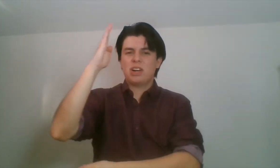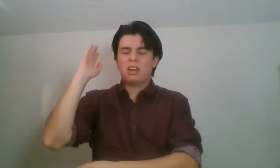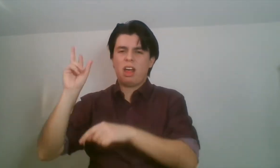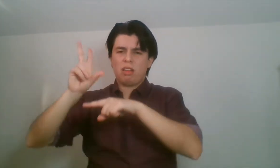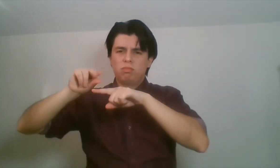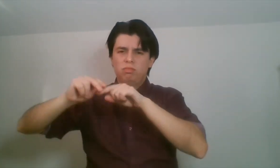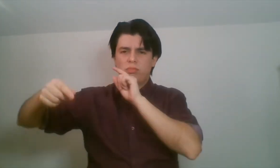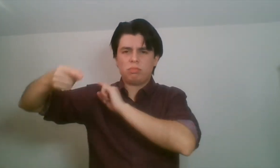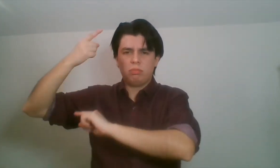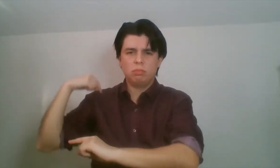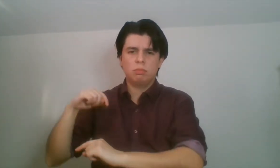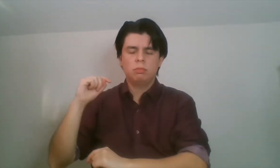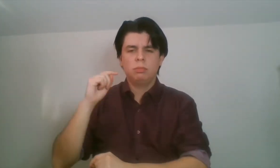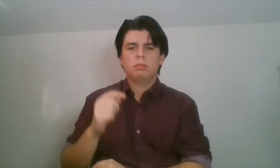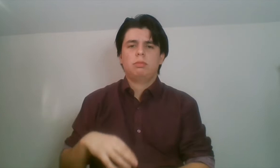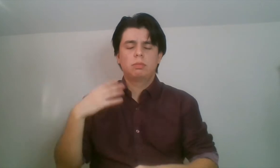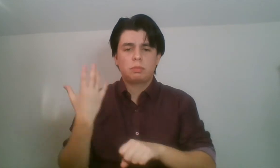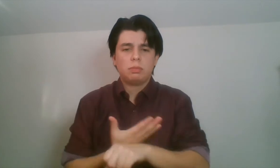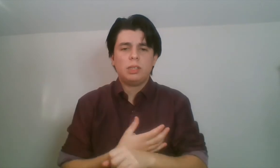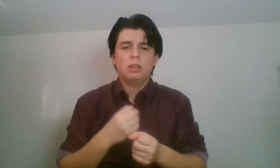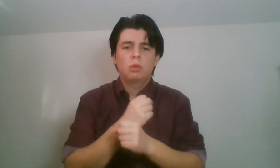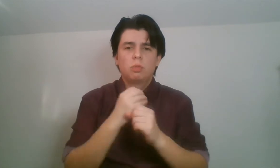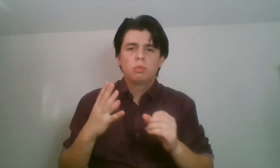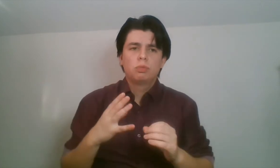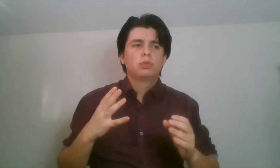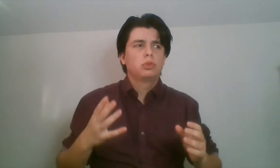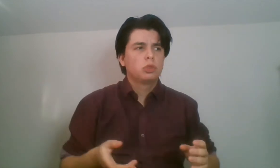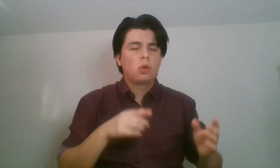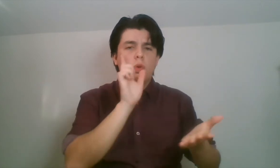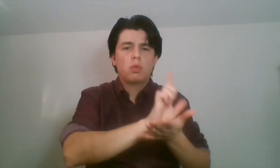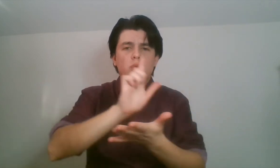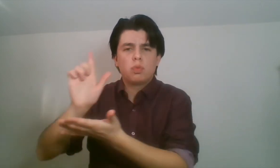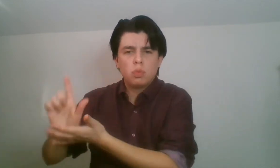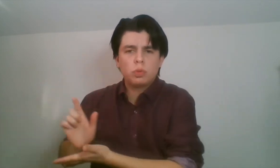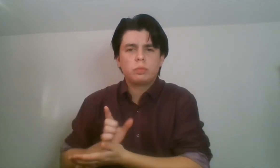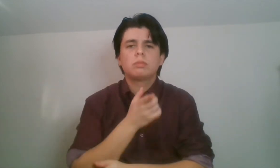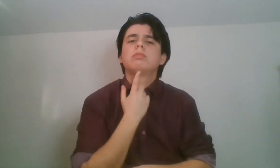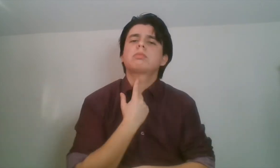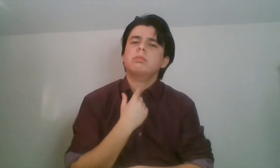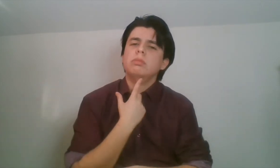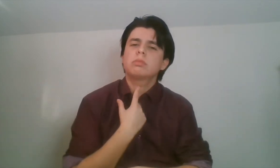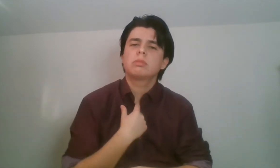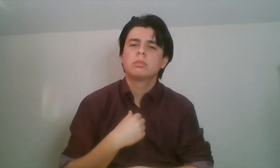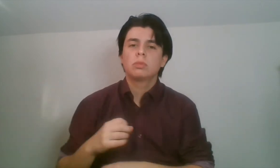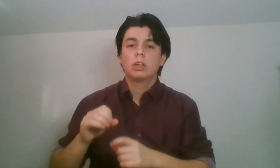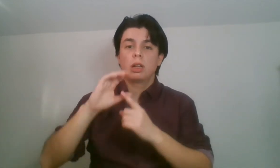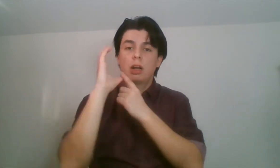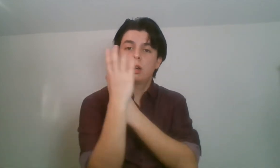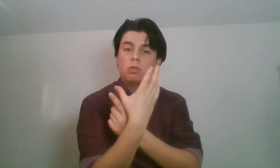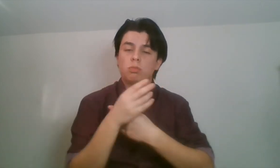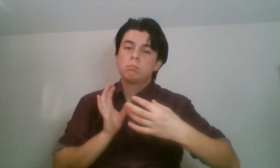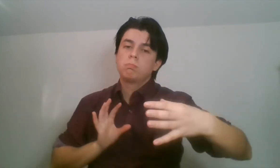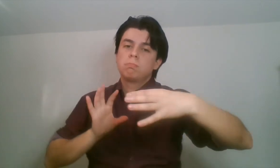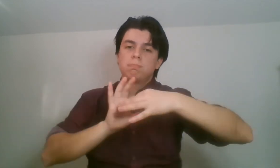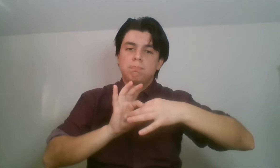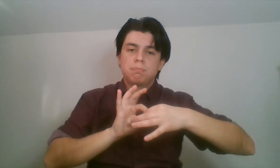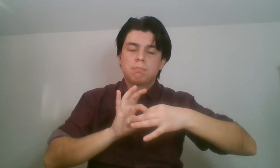librería de libros antiguos. Es decir, había una serie de espacios sumamente interesantes ligados a